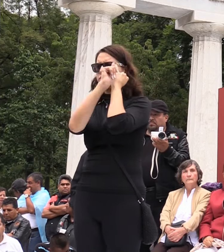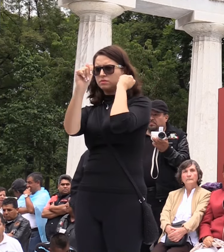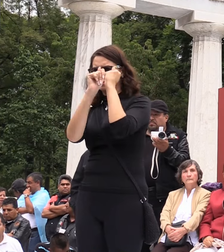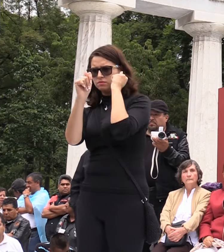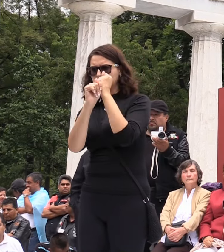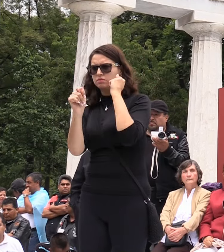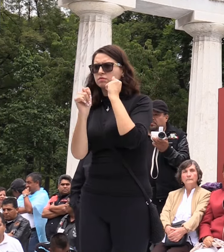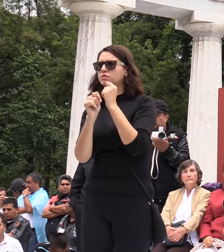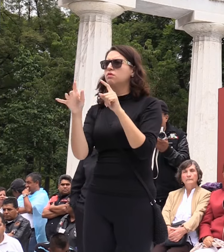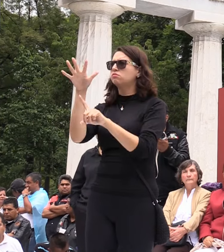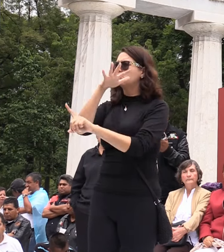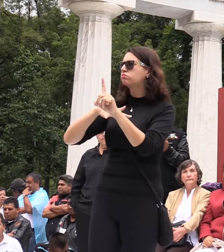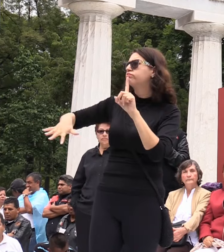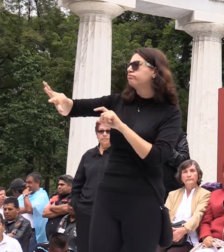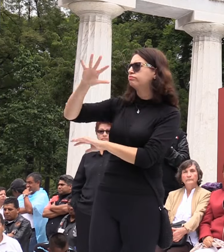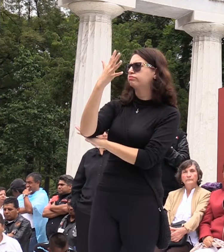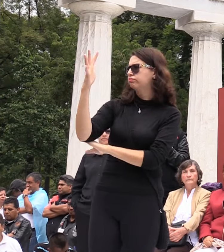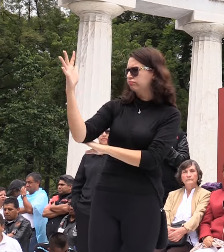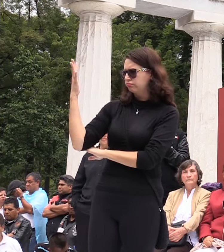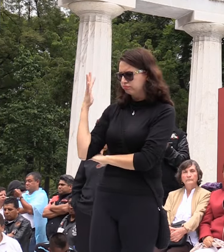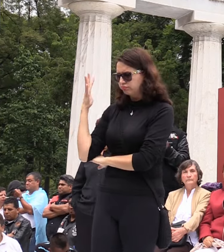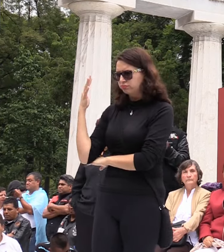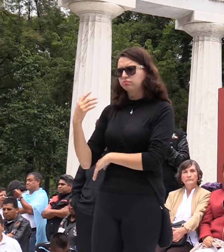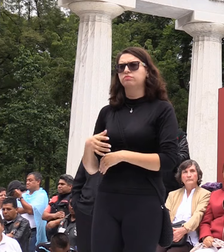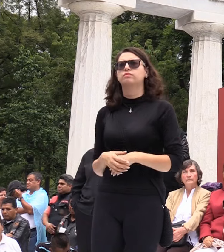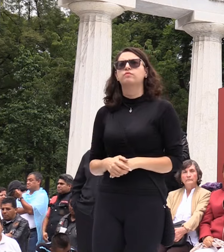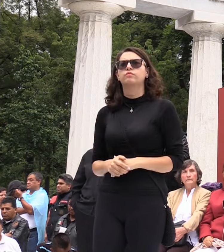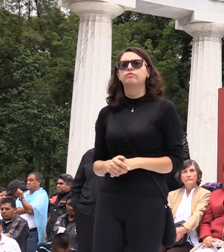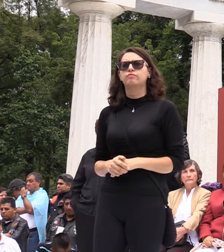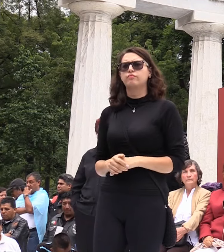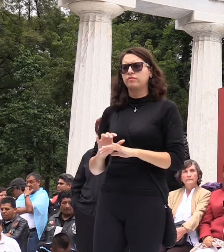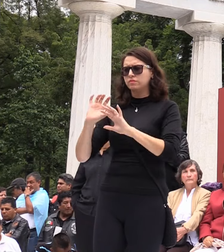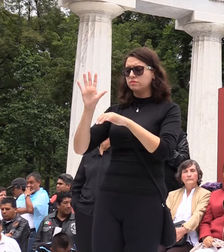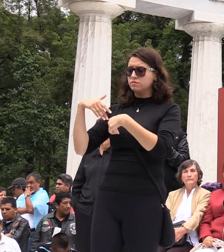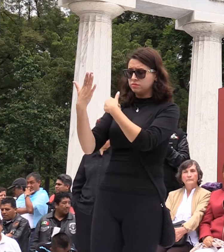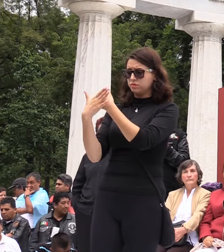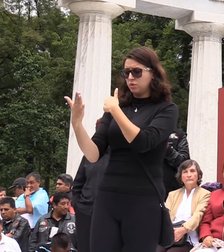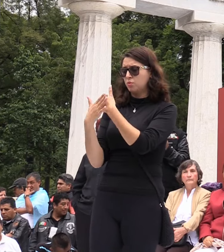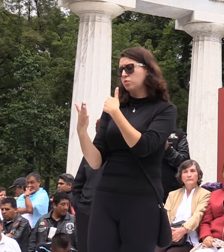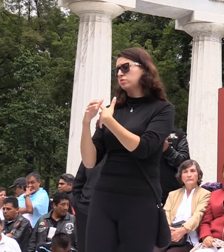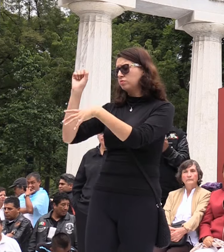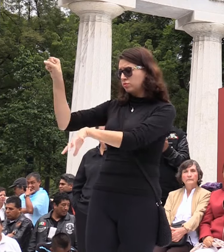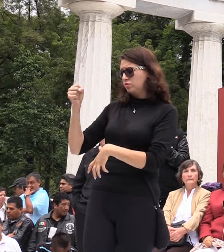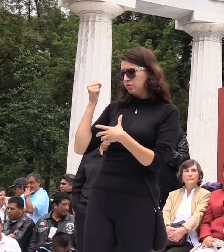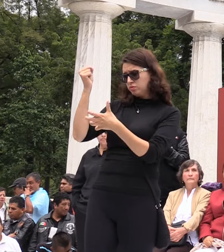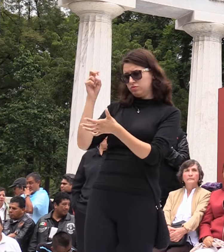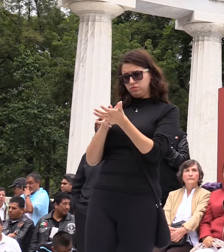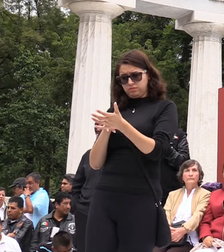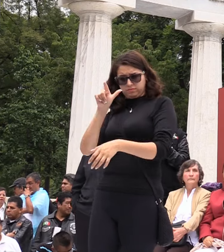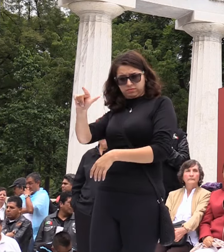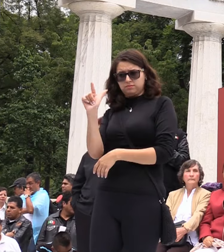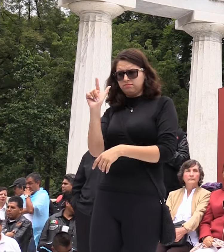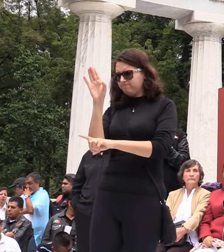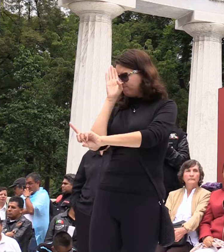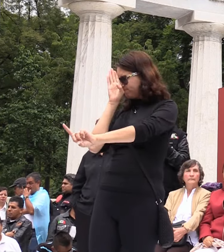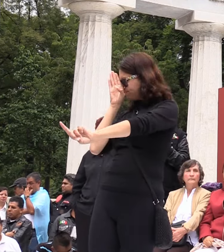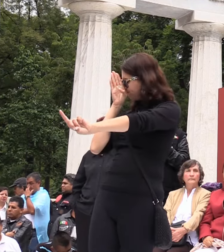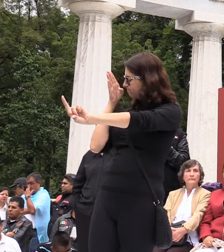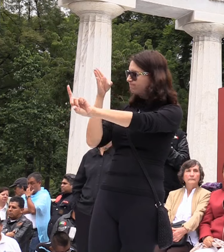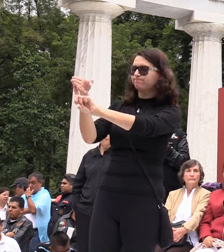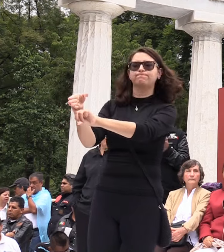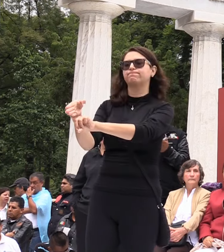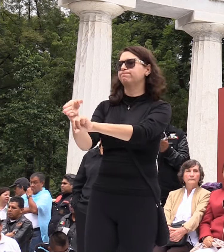público y medio ambiente. Queremos que el presupuesto 2017 se enfoque en estos